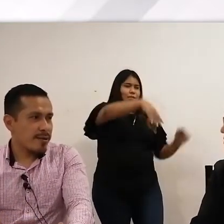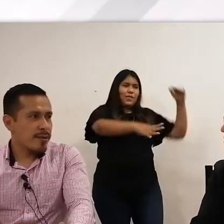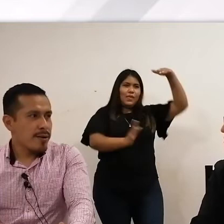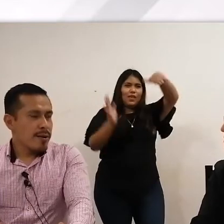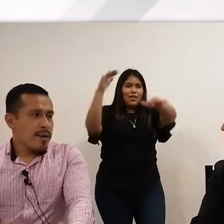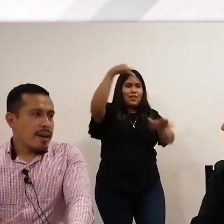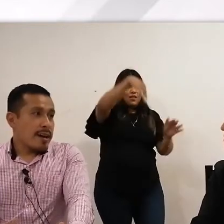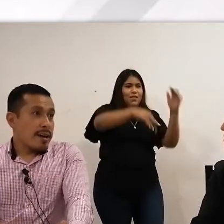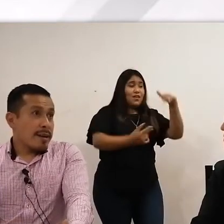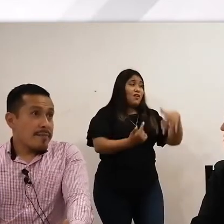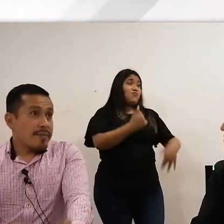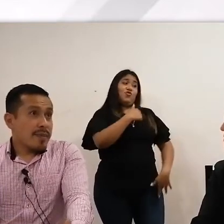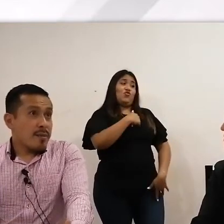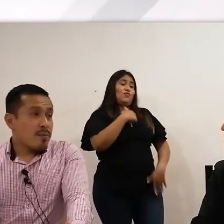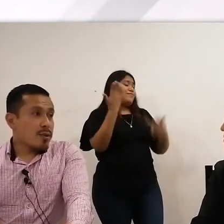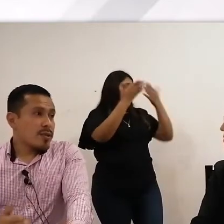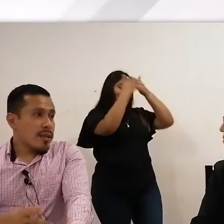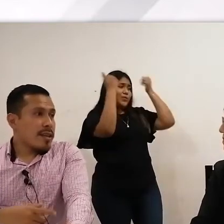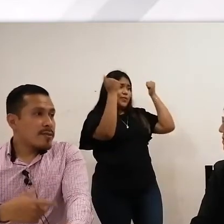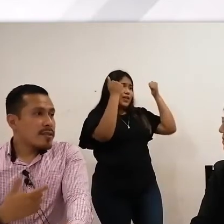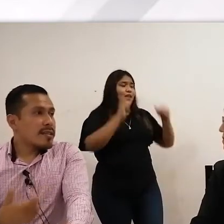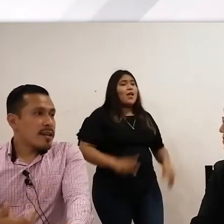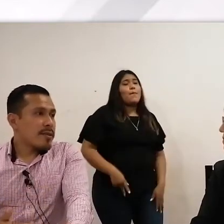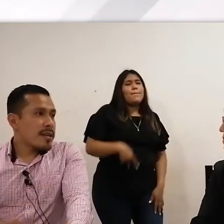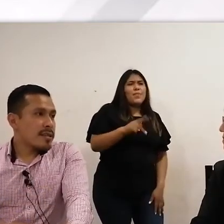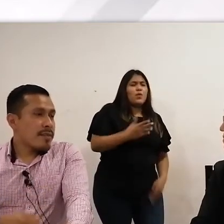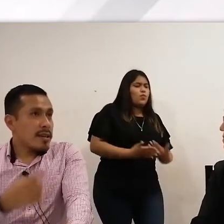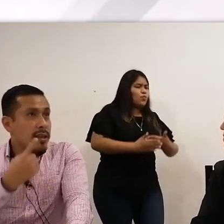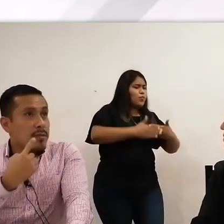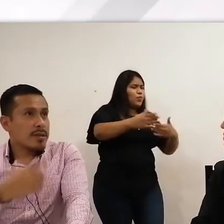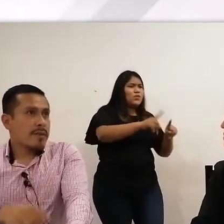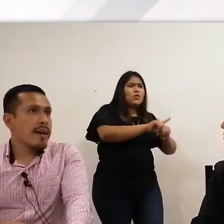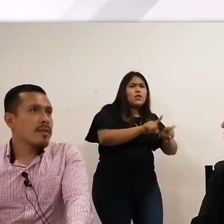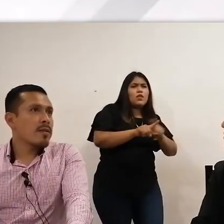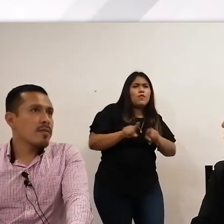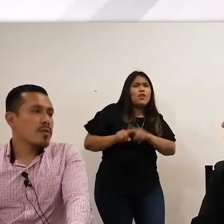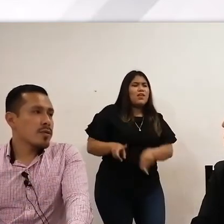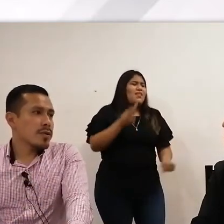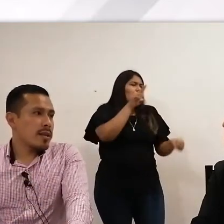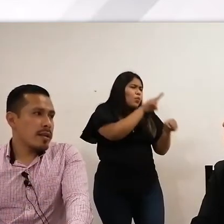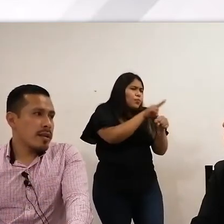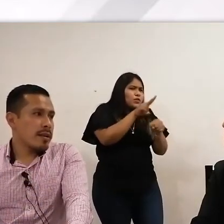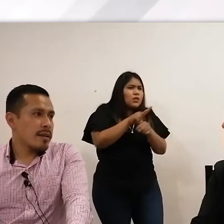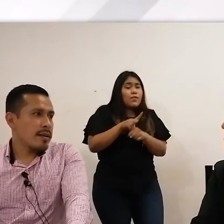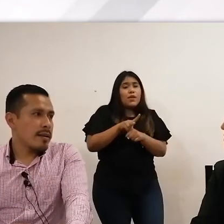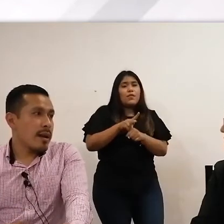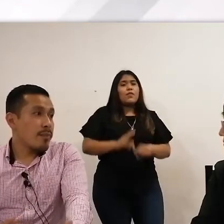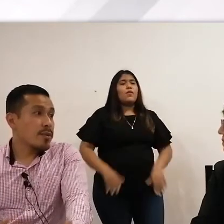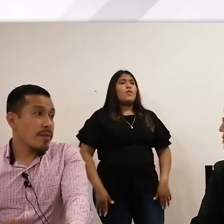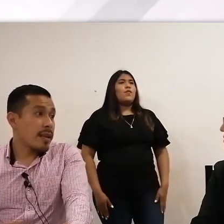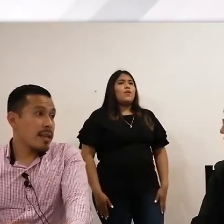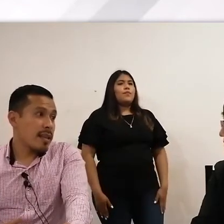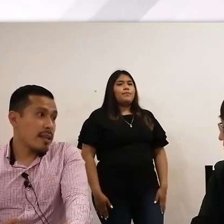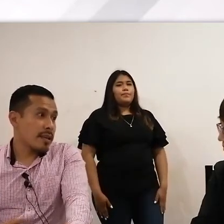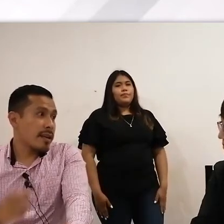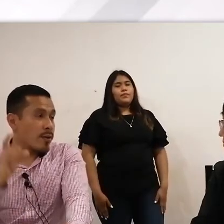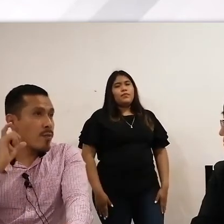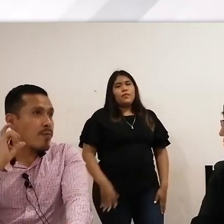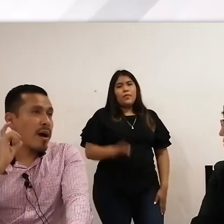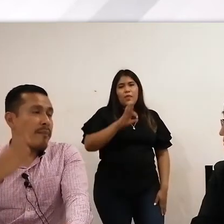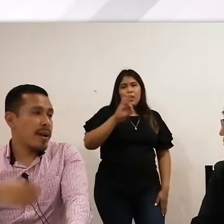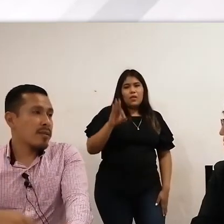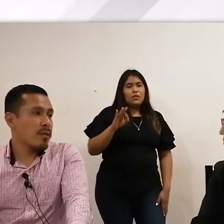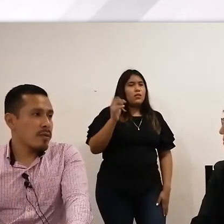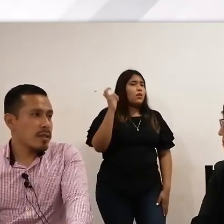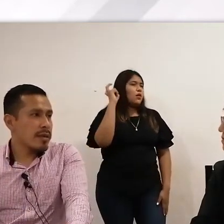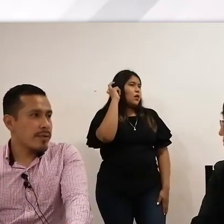¿no? Pero muchos de ellos desarrollan esta habilidad observando, muchos tienen la posibilidad de adquirir